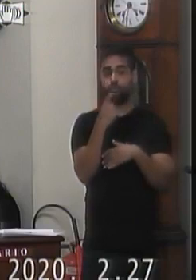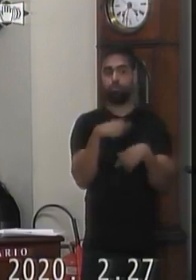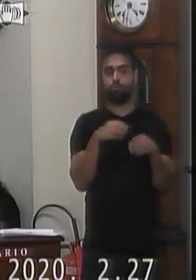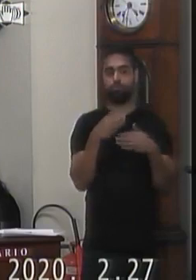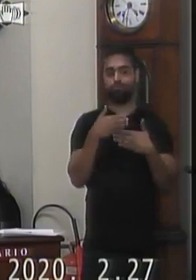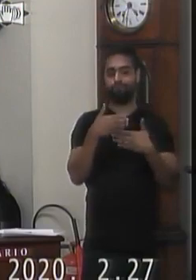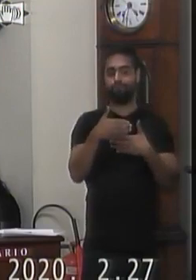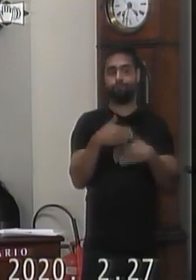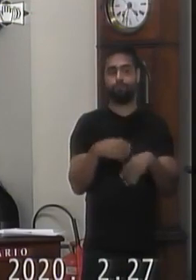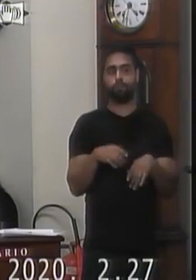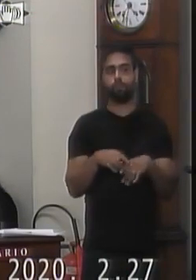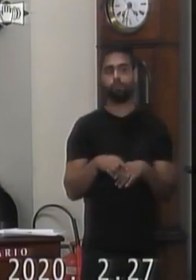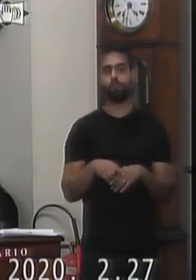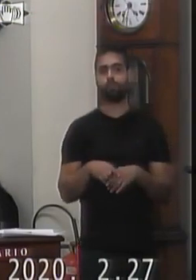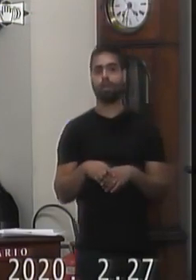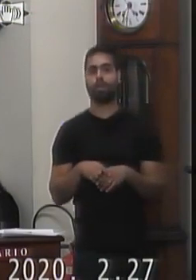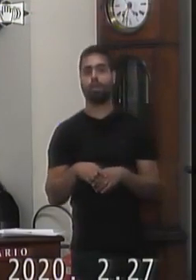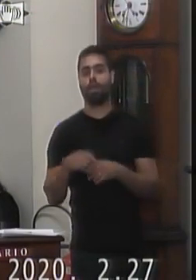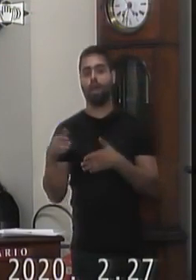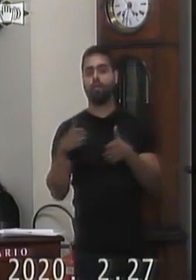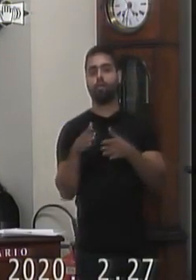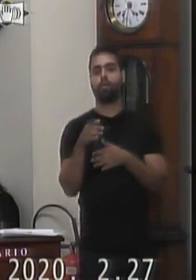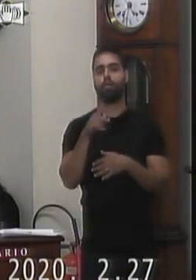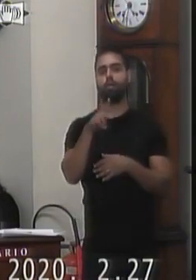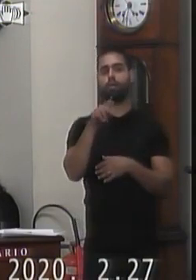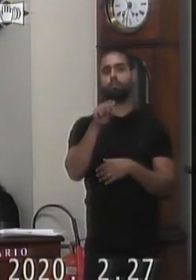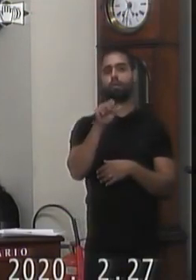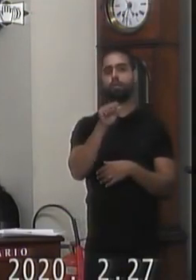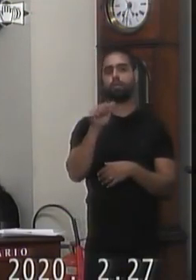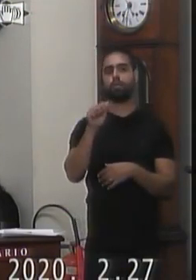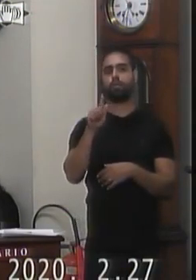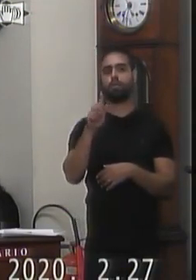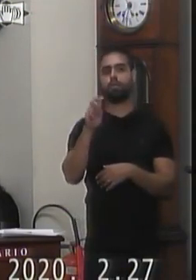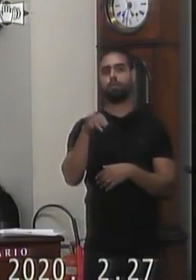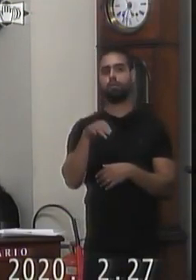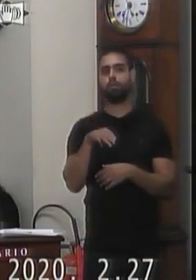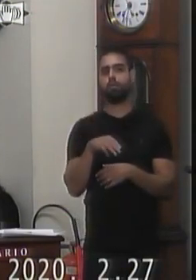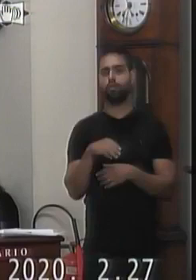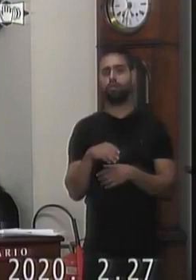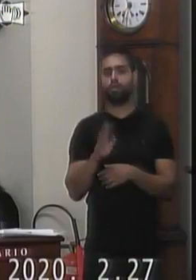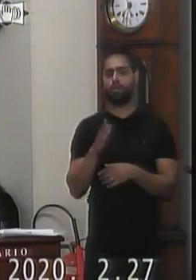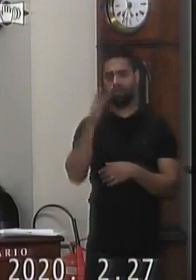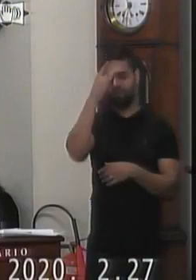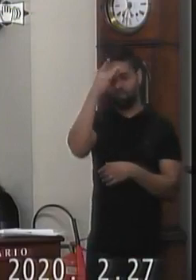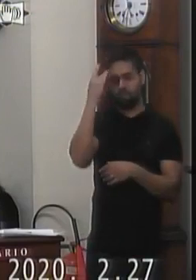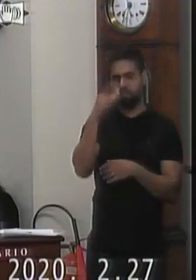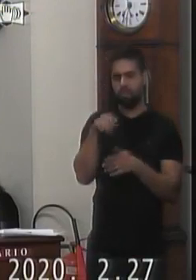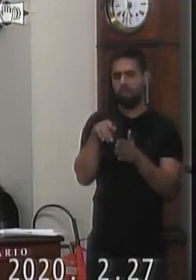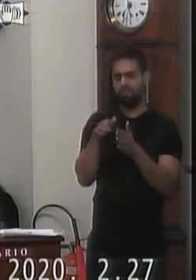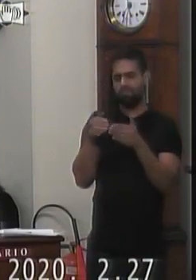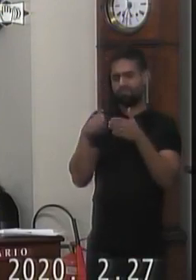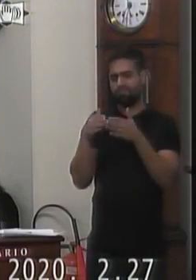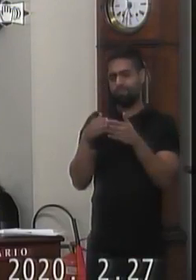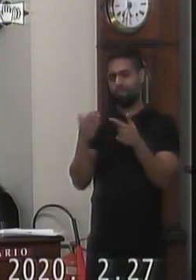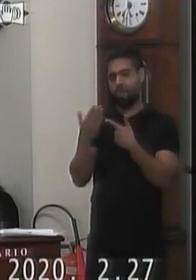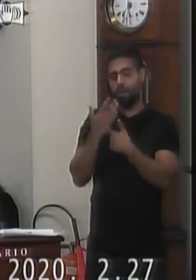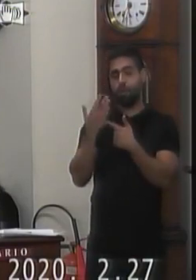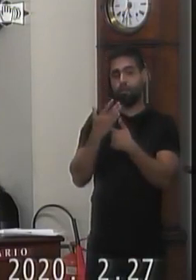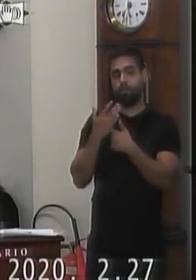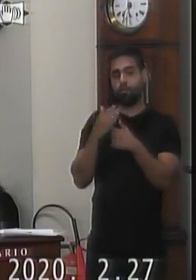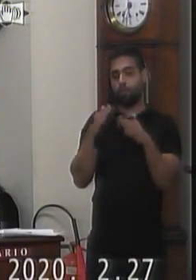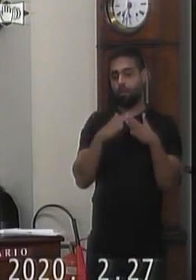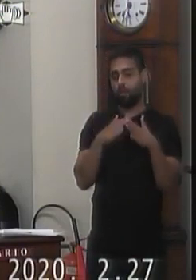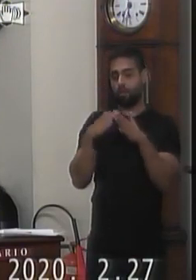localidade, denominada Estrada da Passagem, do distrito sede do município. Procurado pelos moradores que residem no final do bairro de Fátima,